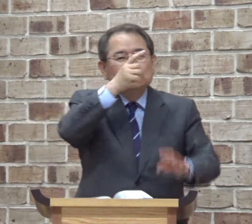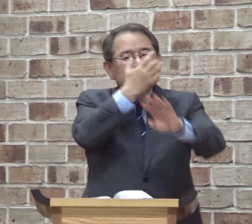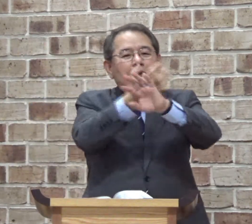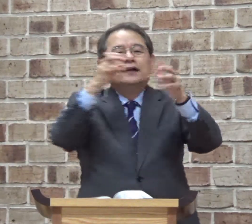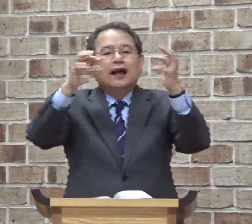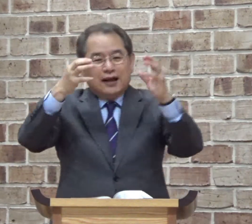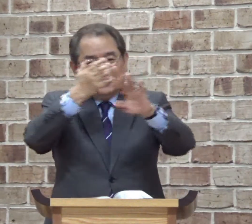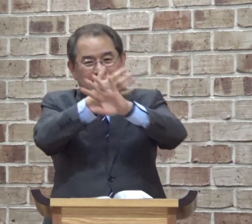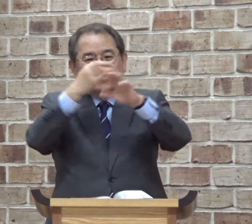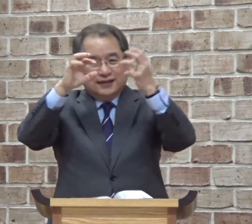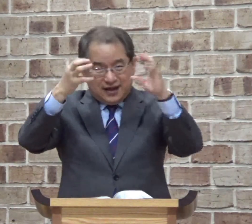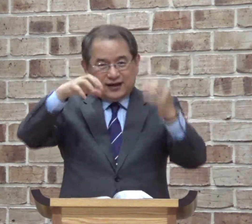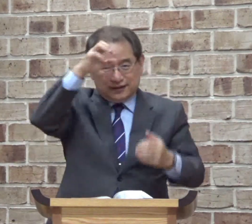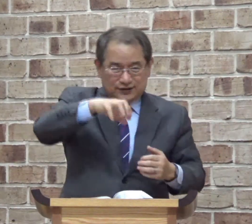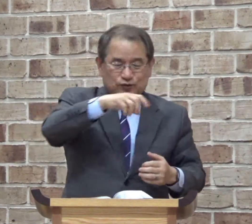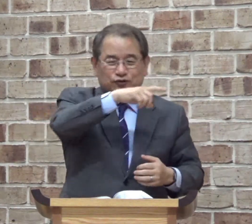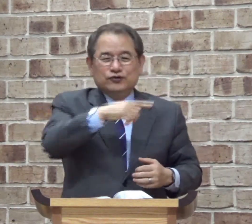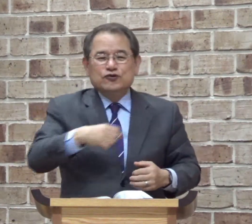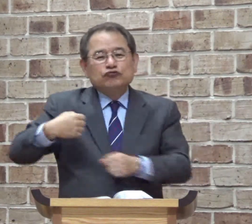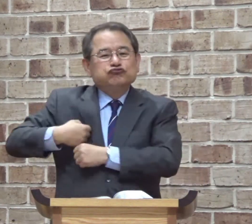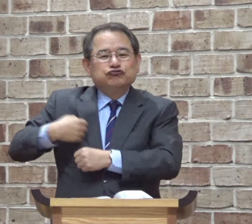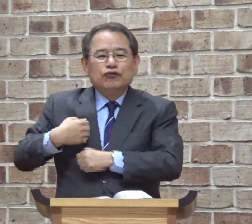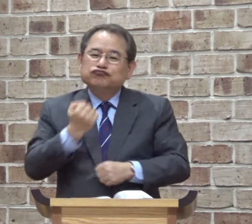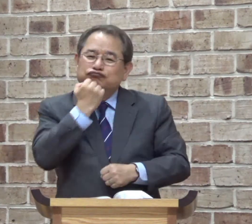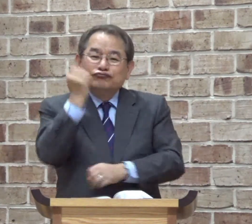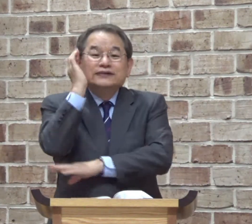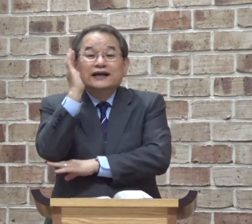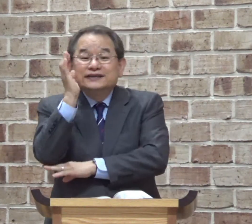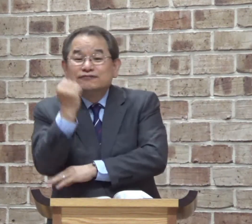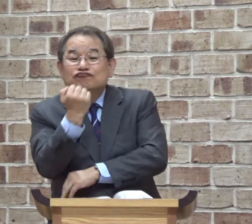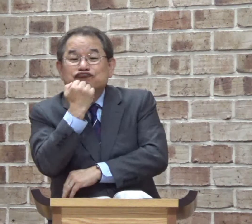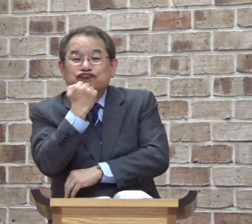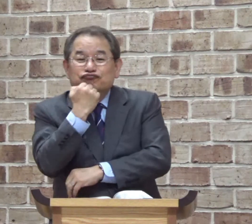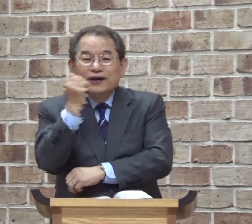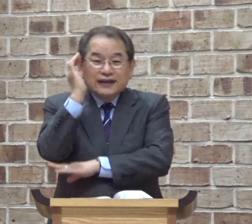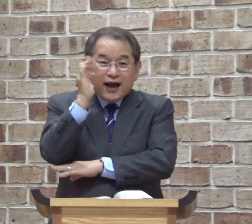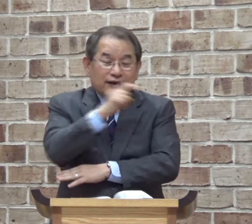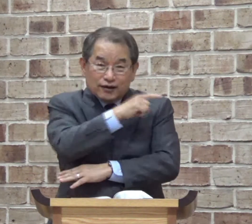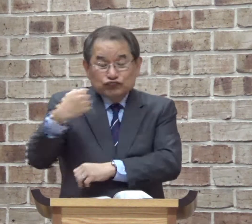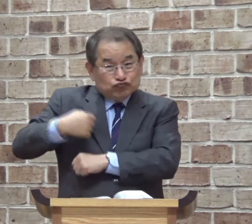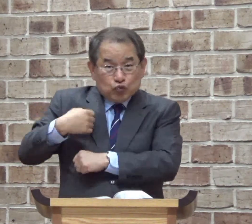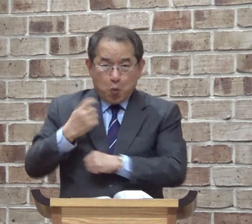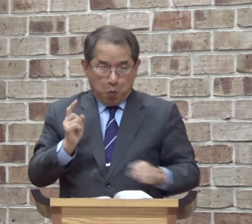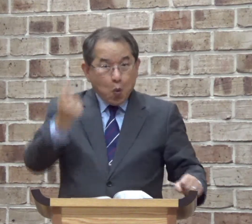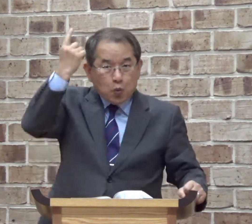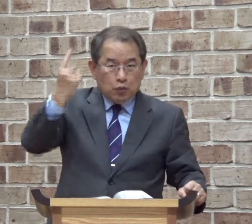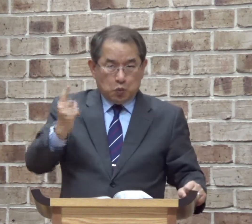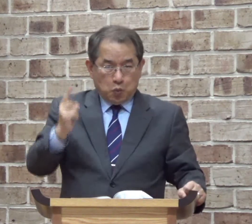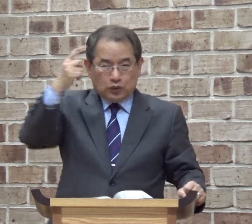무서운 이야기이긴 하지만 어떤 군인이 지위가 높은 장교인 군인이 있었습니다.